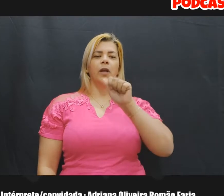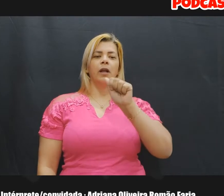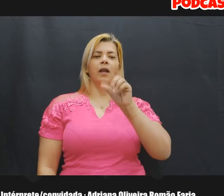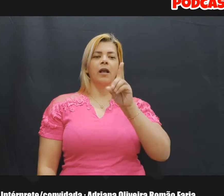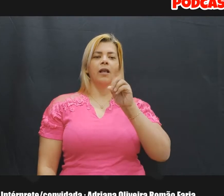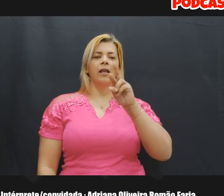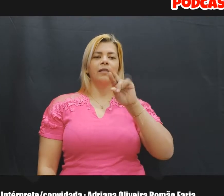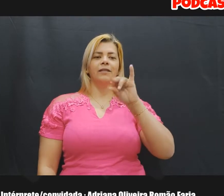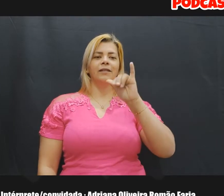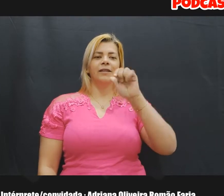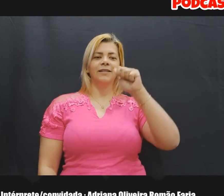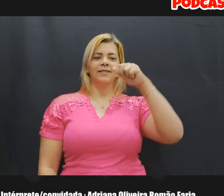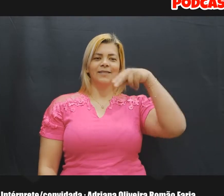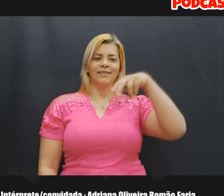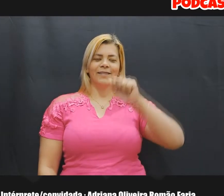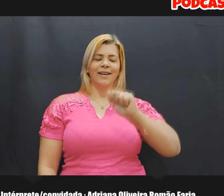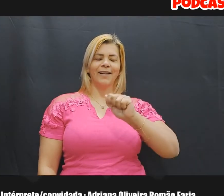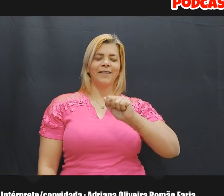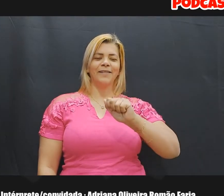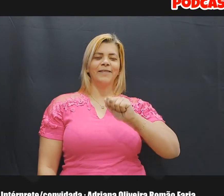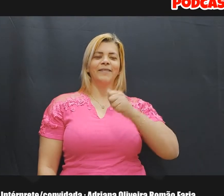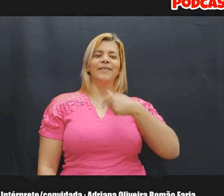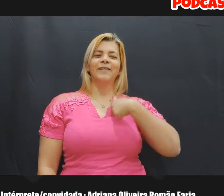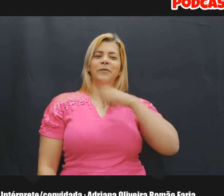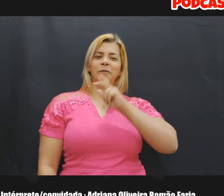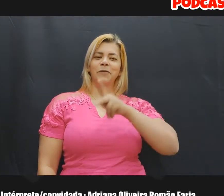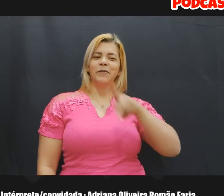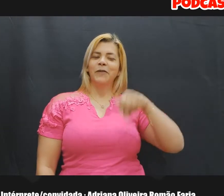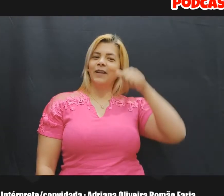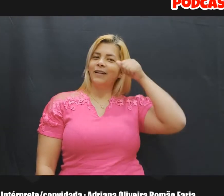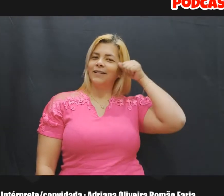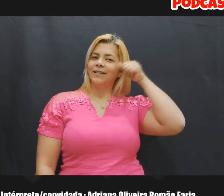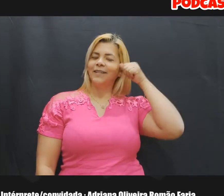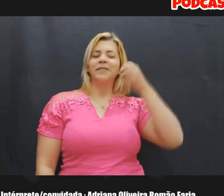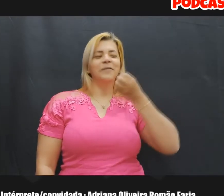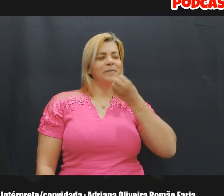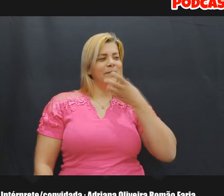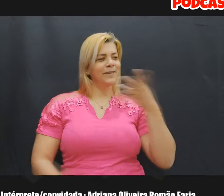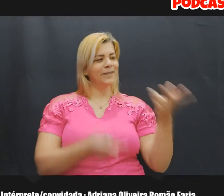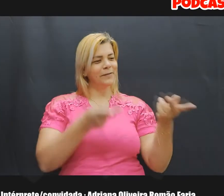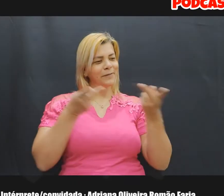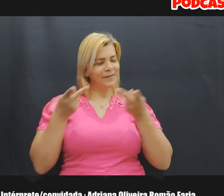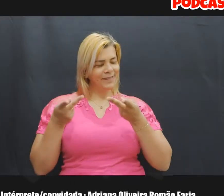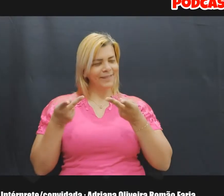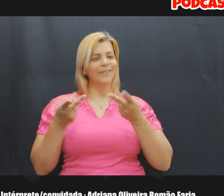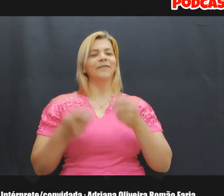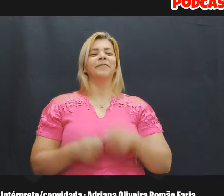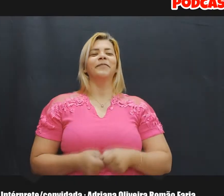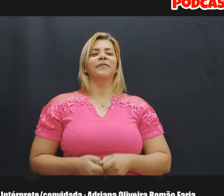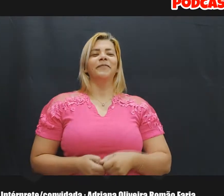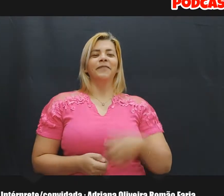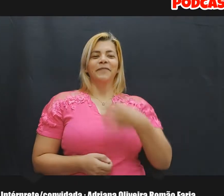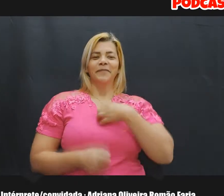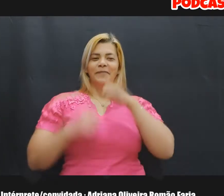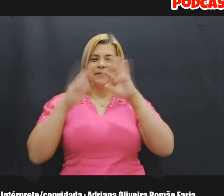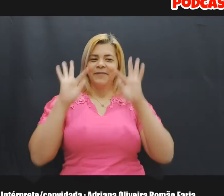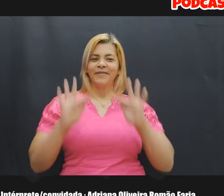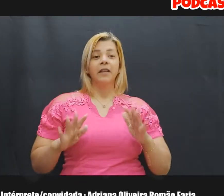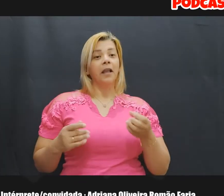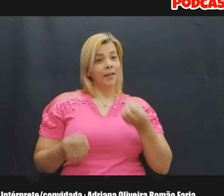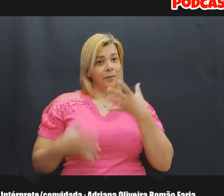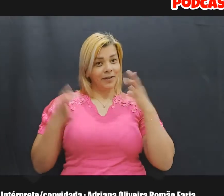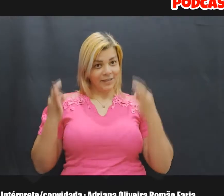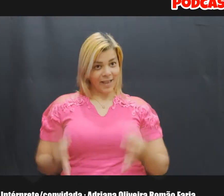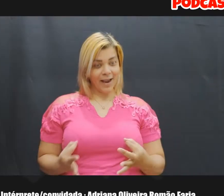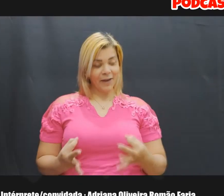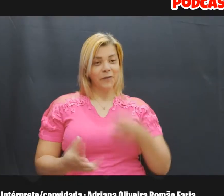Romão Faria. Professora, seja muito bem-vinda ao podcast do Sports News. Como que está a apresentação? Tá certa?